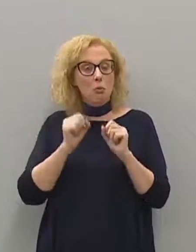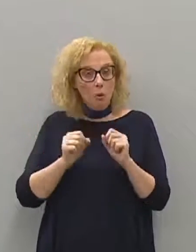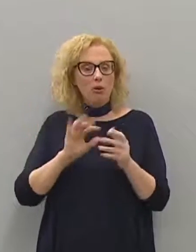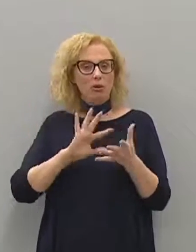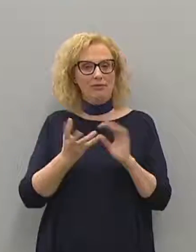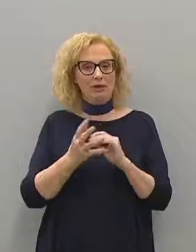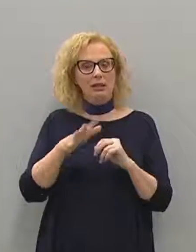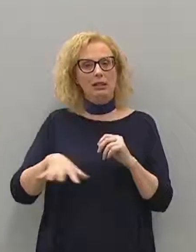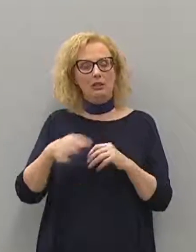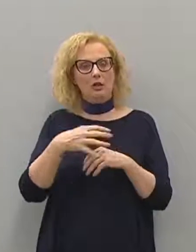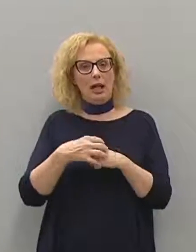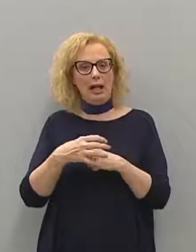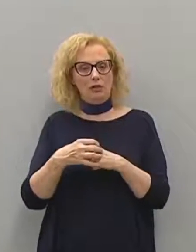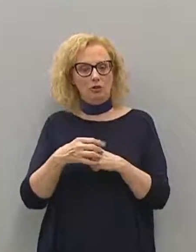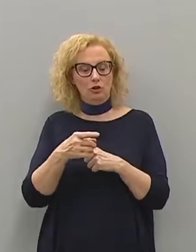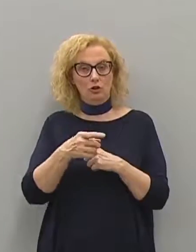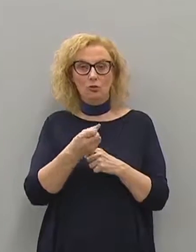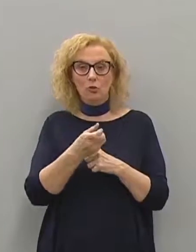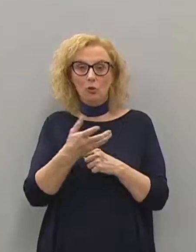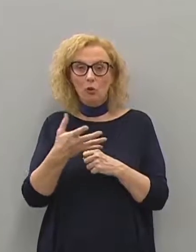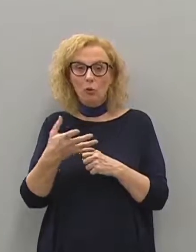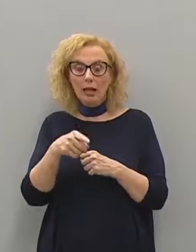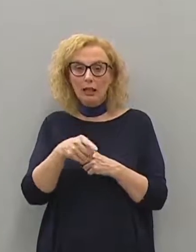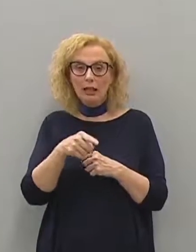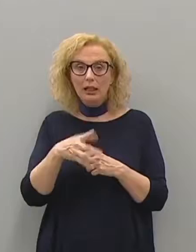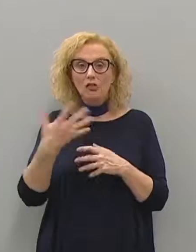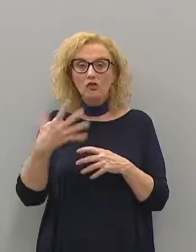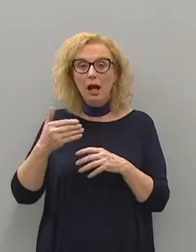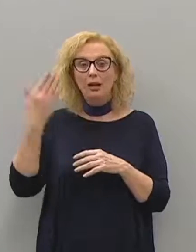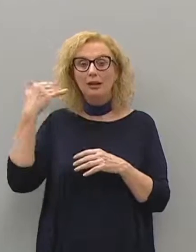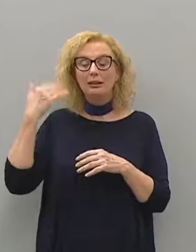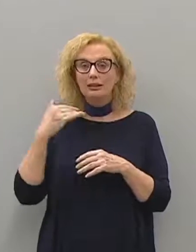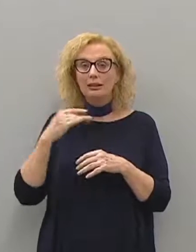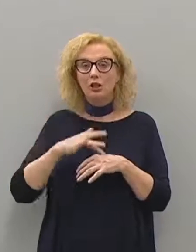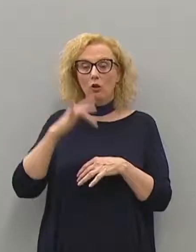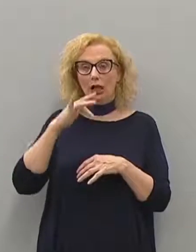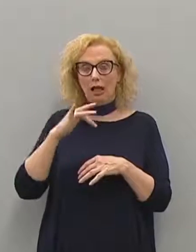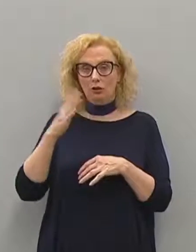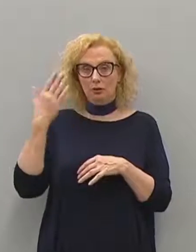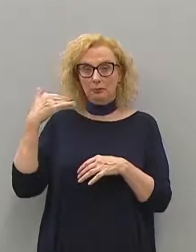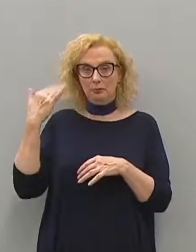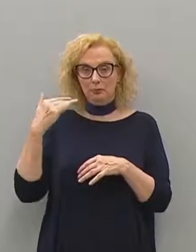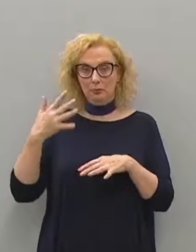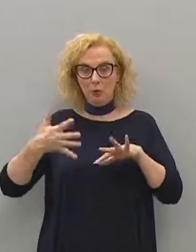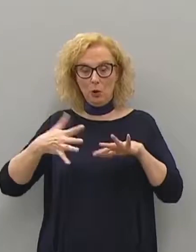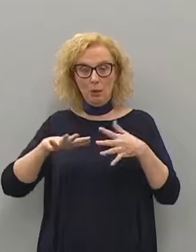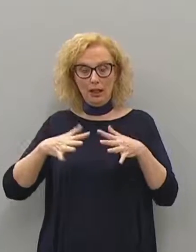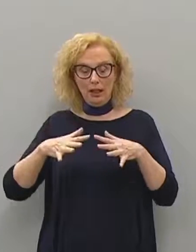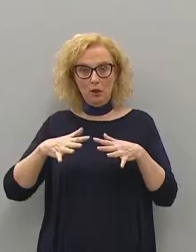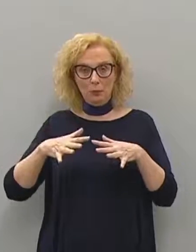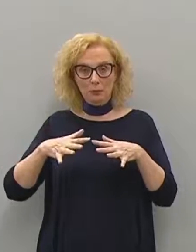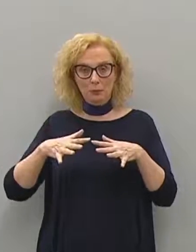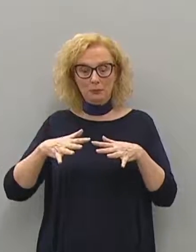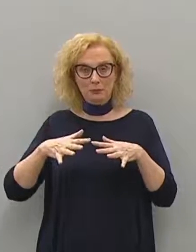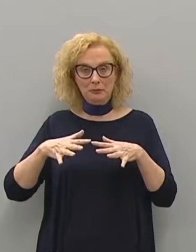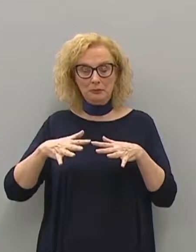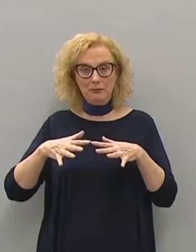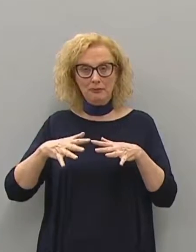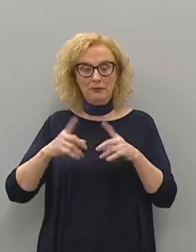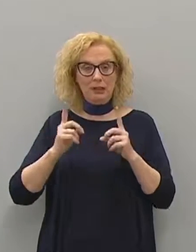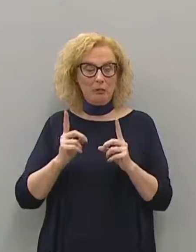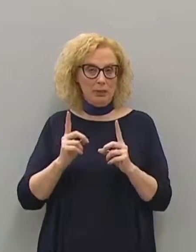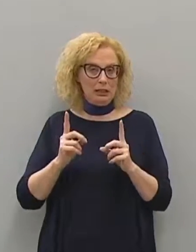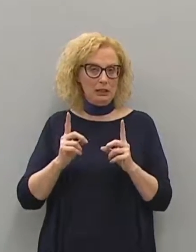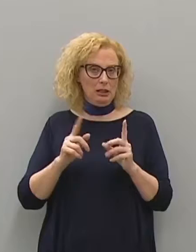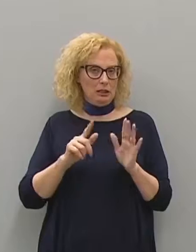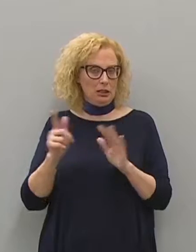detto che quei numeri li comunque li abbiamo già avuti più su più o meno dipende da da da da da dalla settimana però